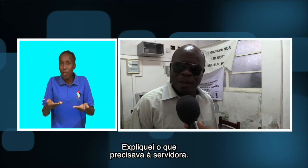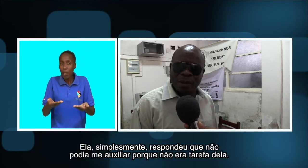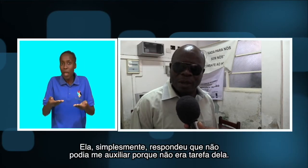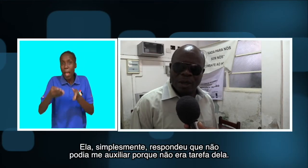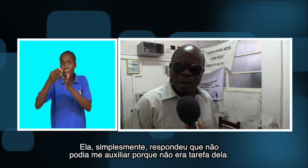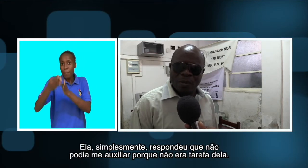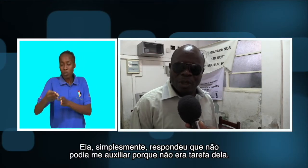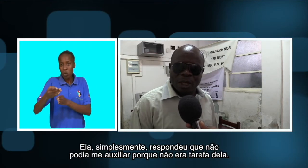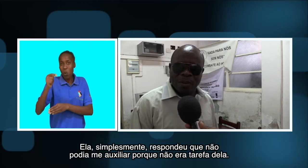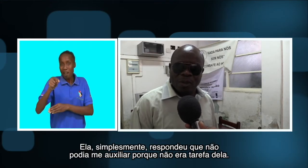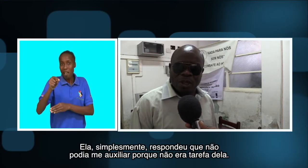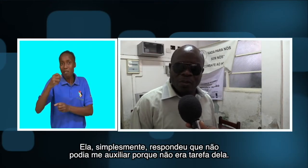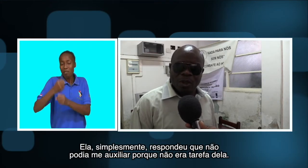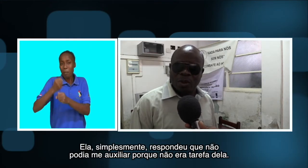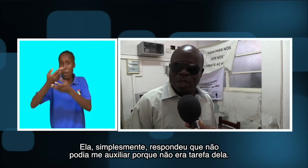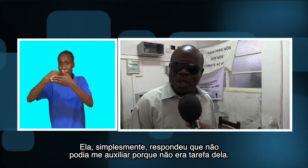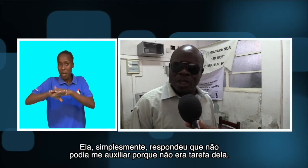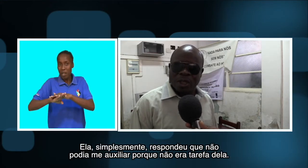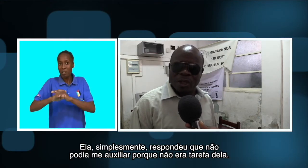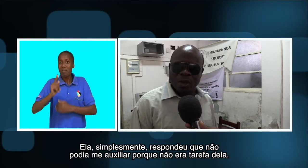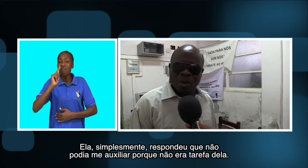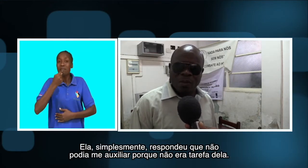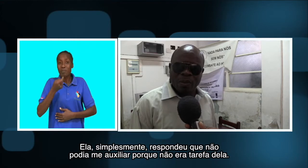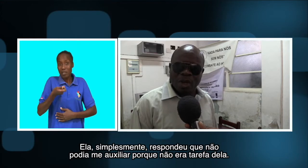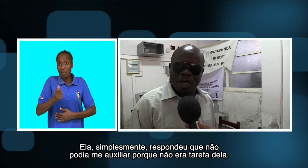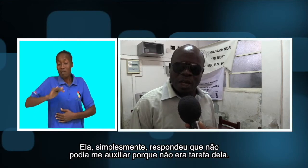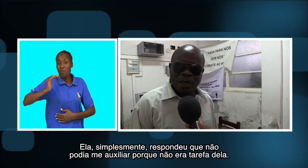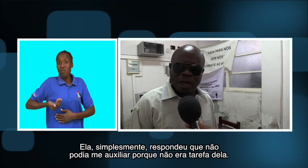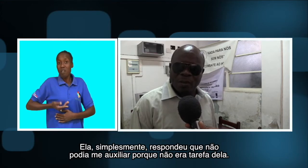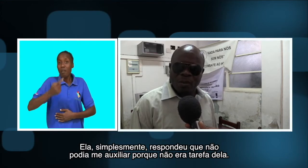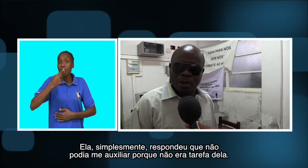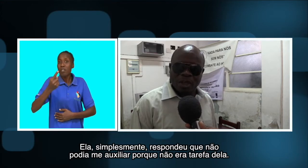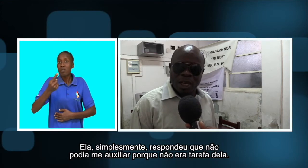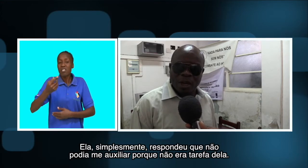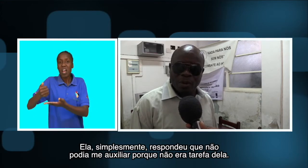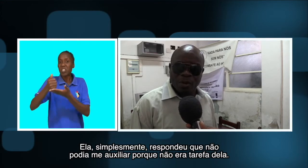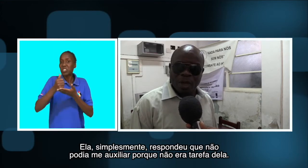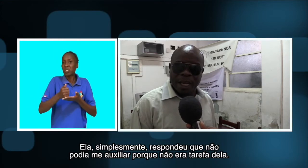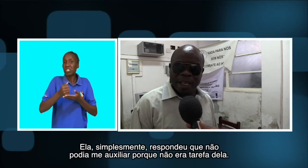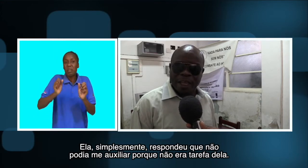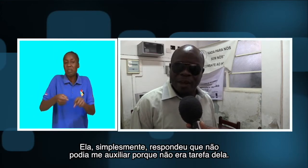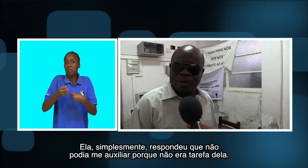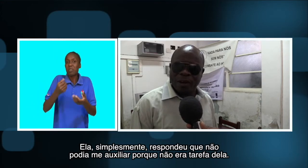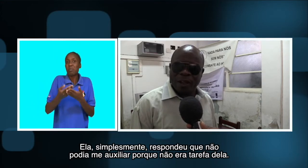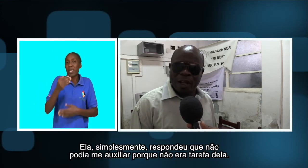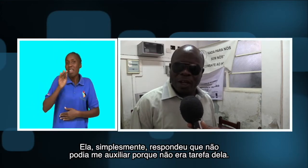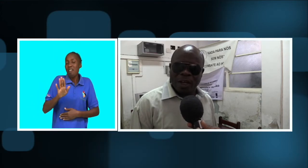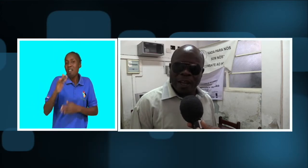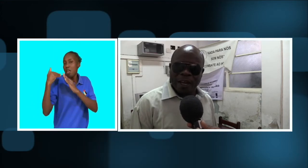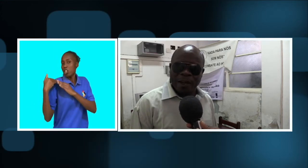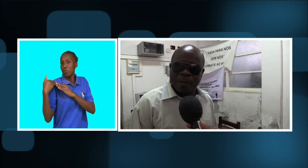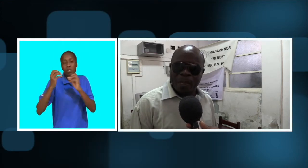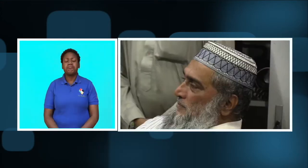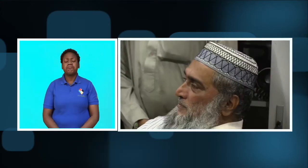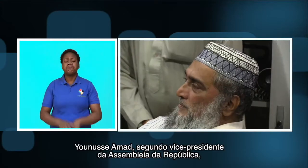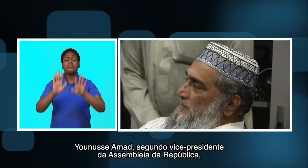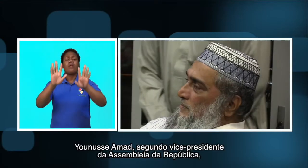servidora lá. Mas ela por simplesmente disse que não podia me auxiliar porque não era a tarefa